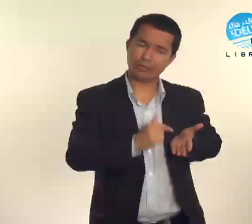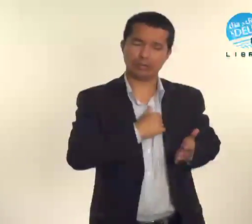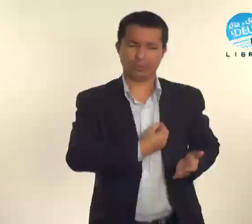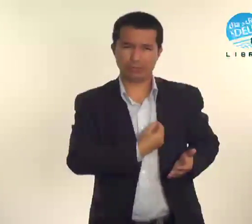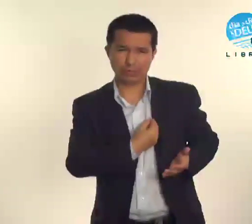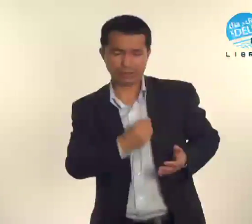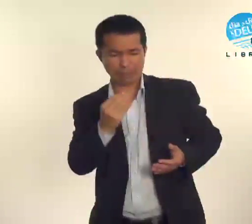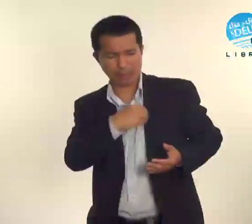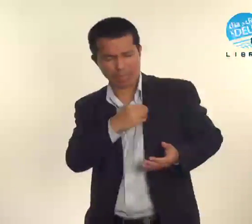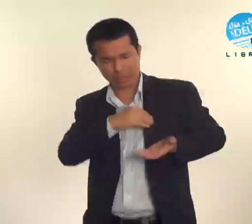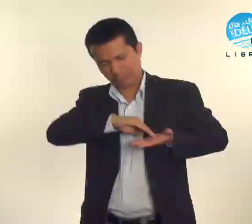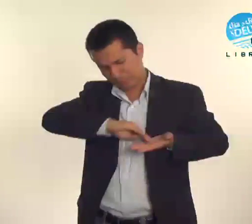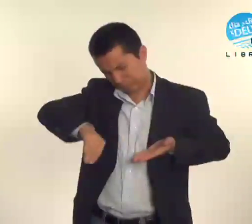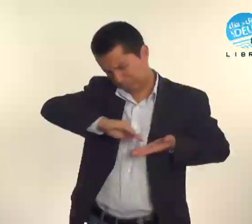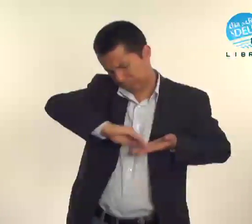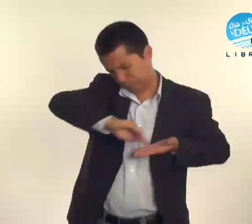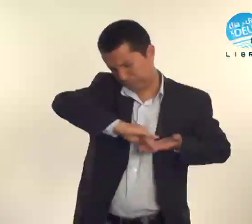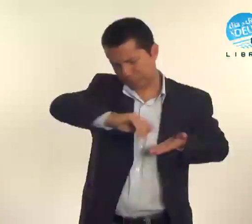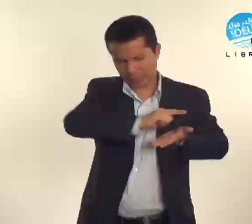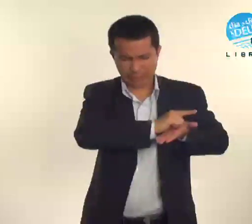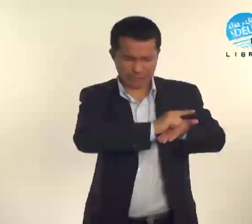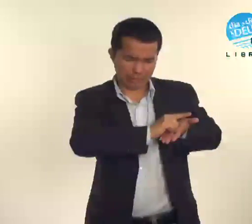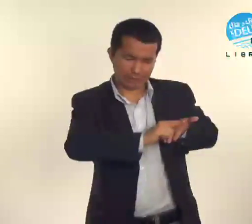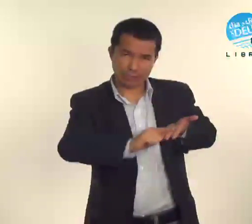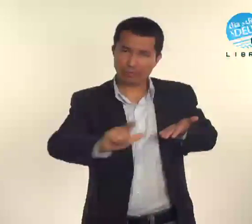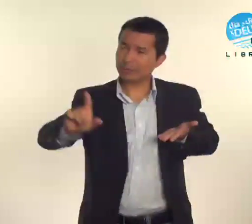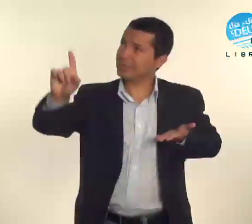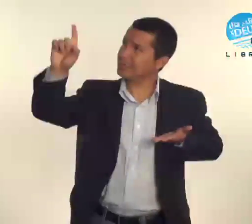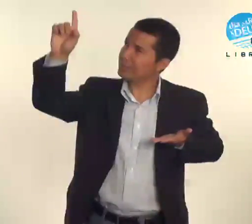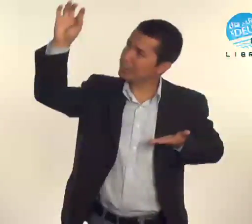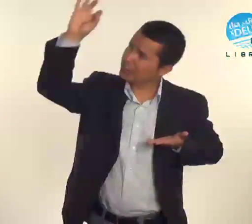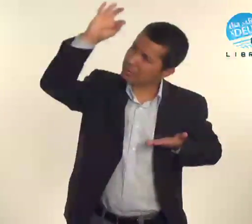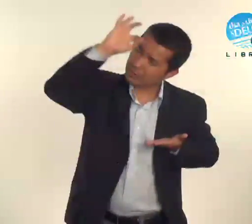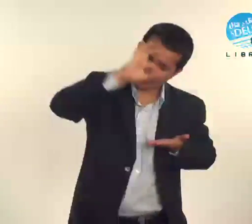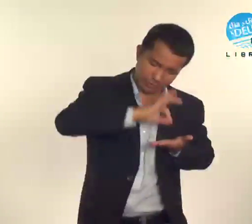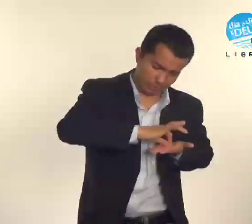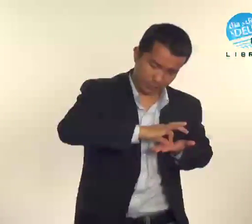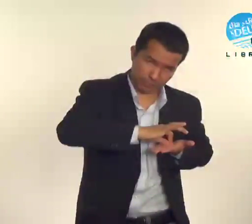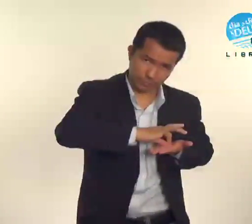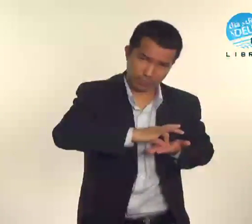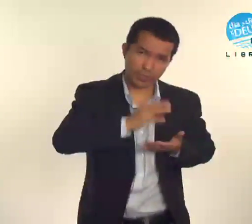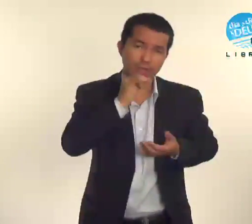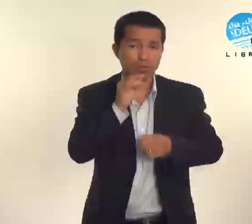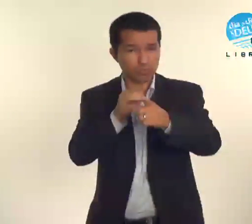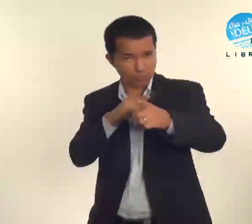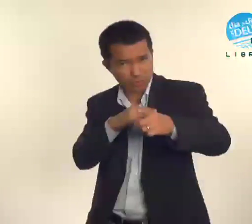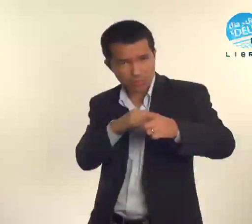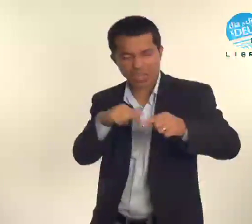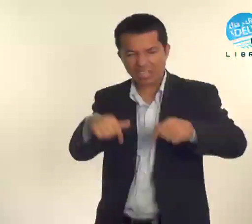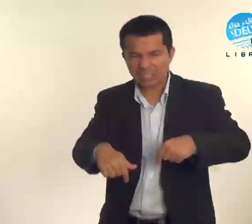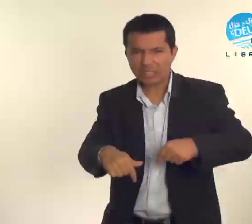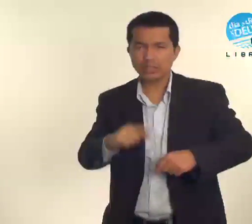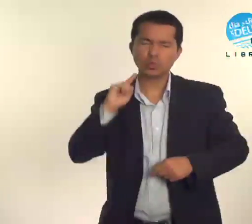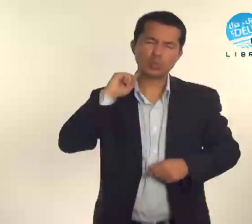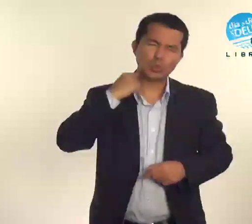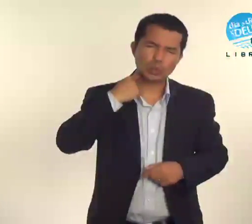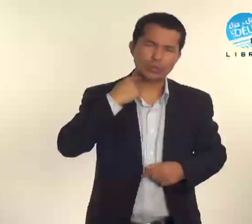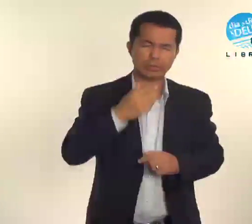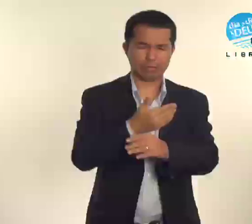lugar, perdido, desencontrado com Deus, sem a capacidade de encontrar